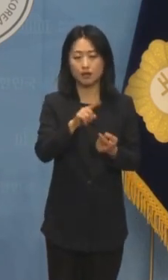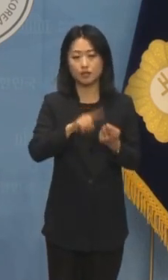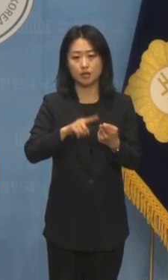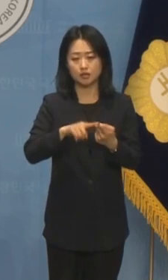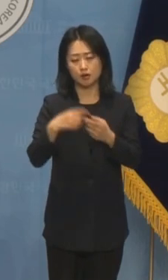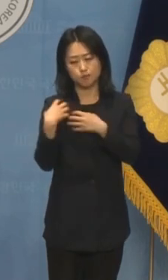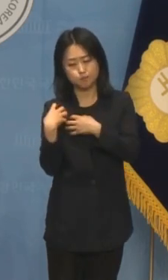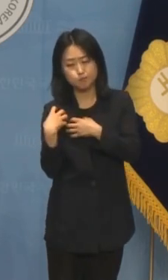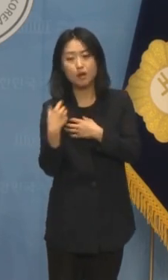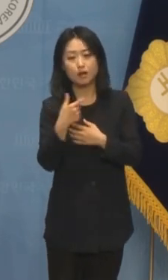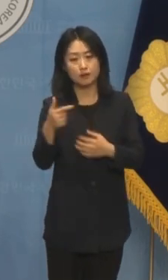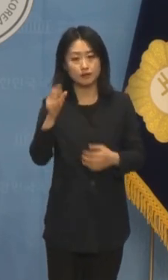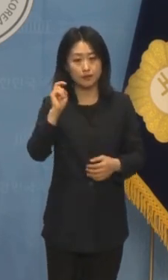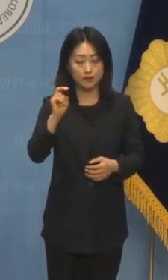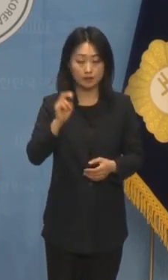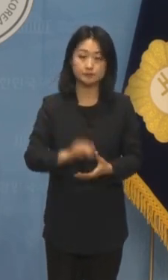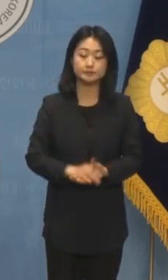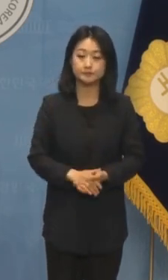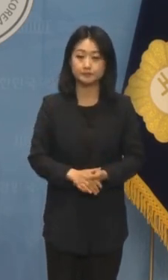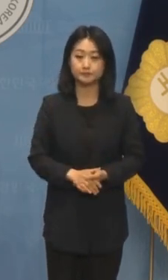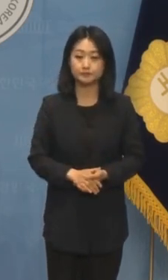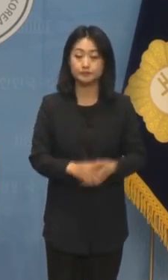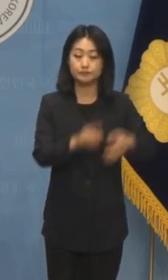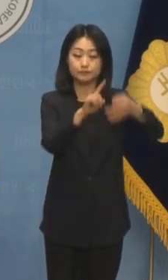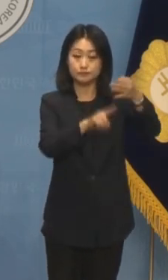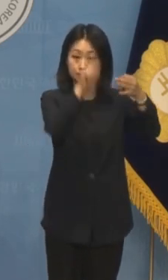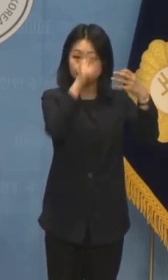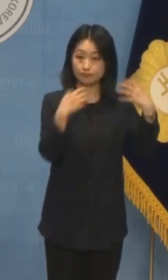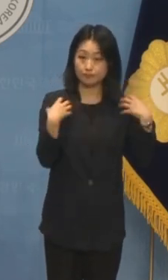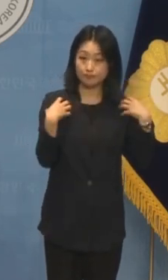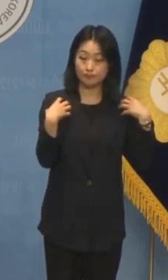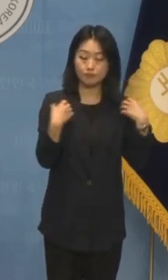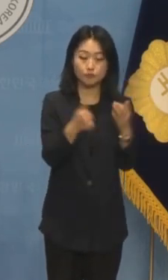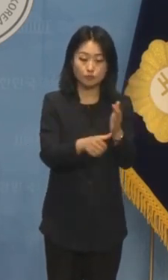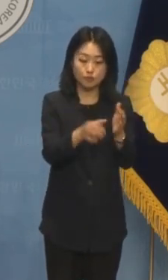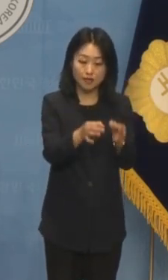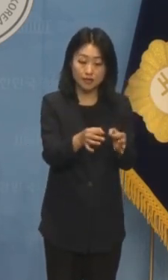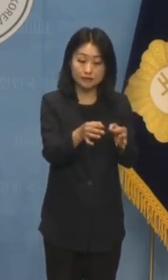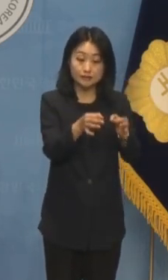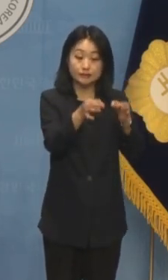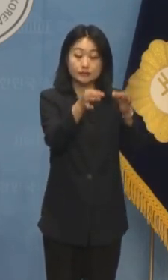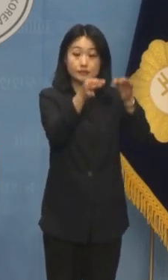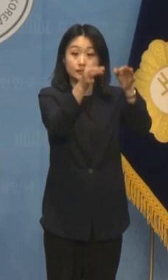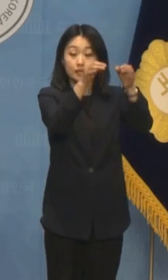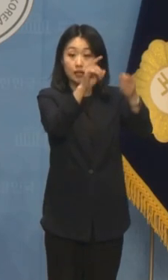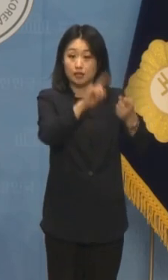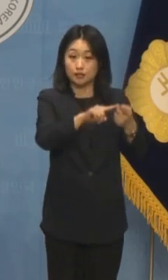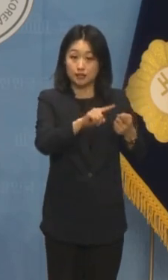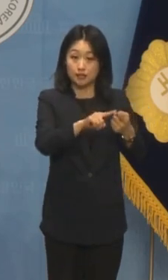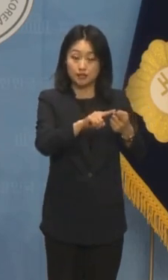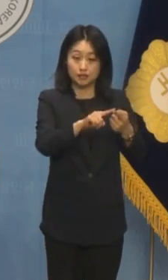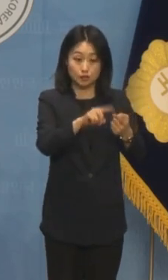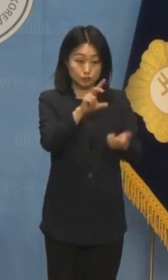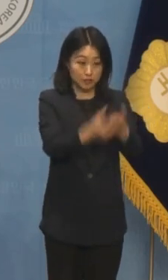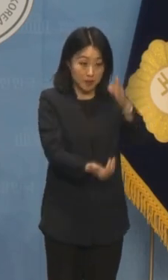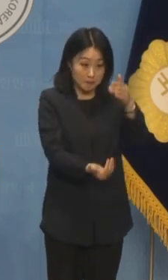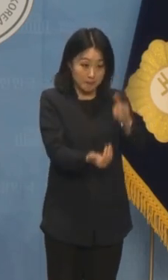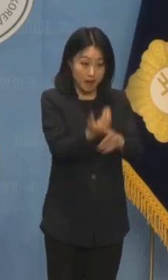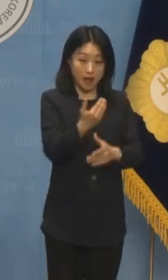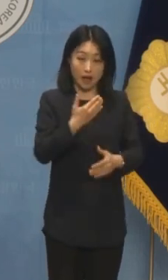상승도 머지 않았습니다. 윤석열 정부에서 물가 상승의 심각성을 이제라도